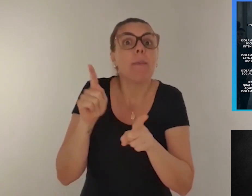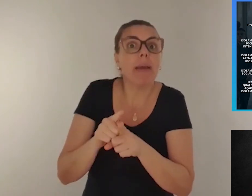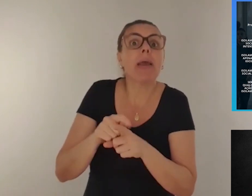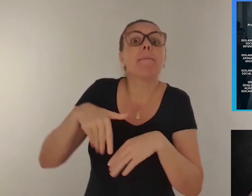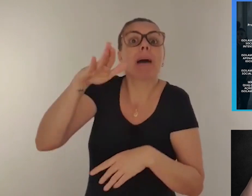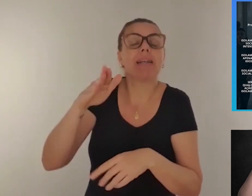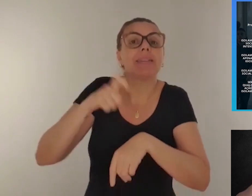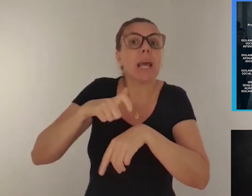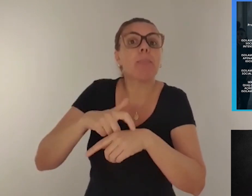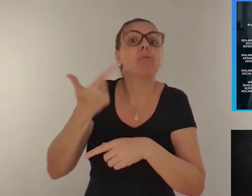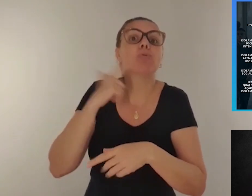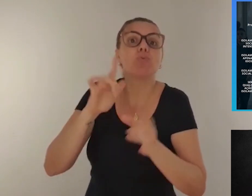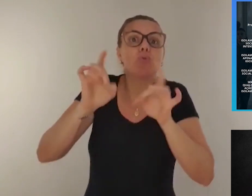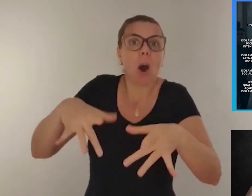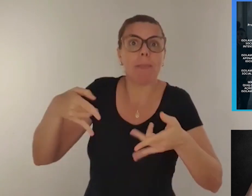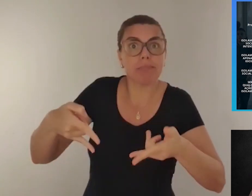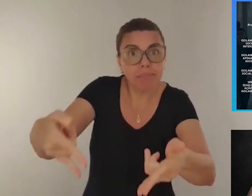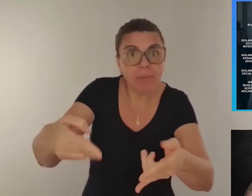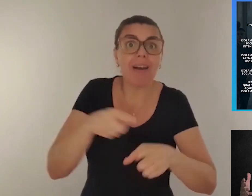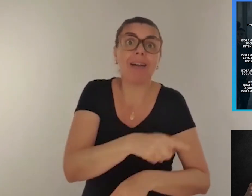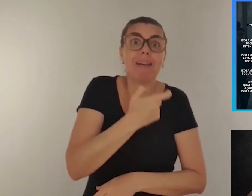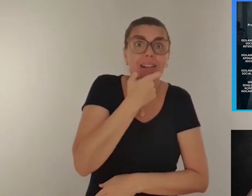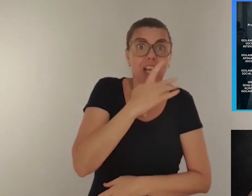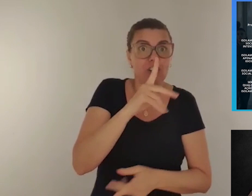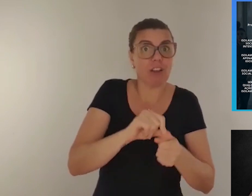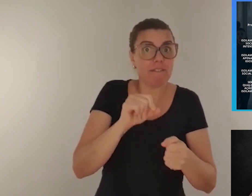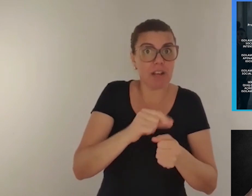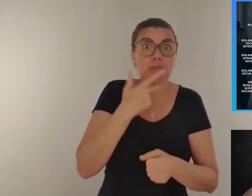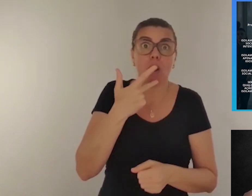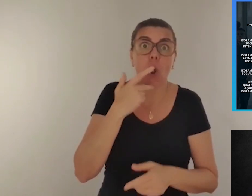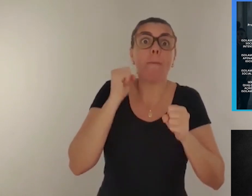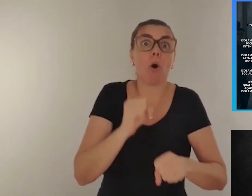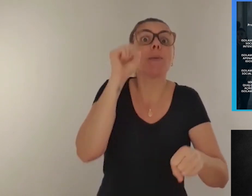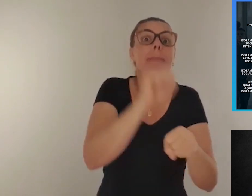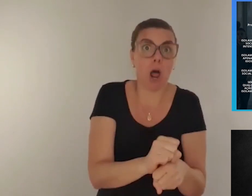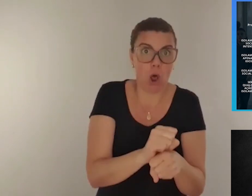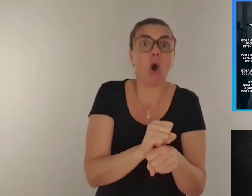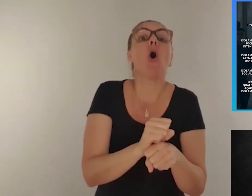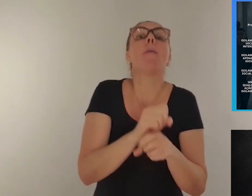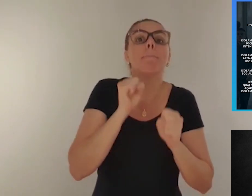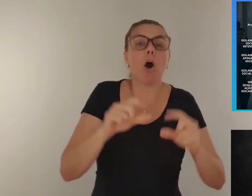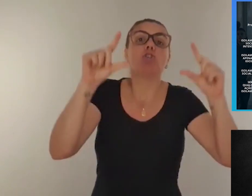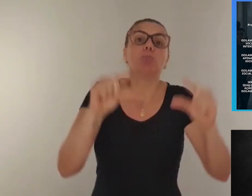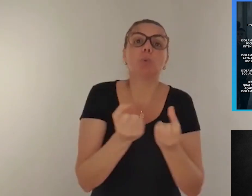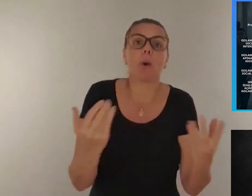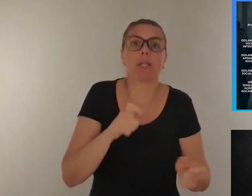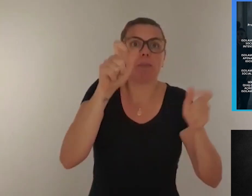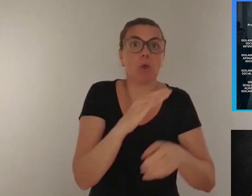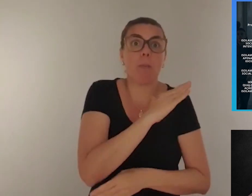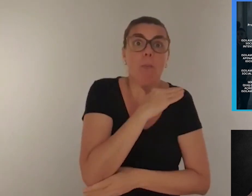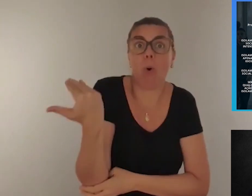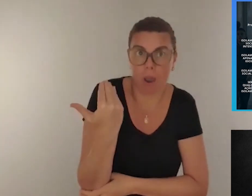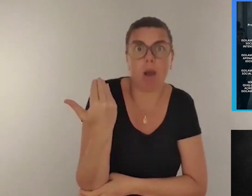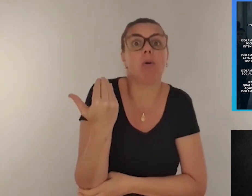é teste. Segundo essa nova análise, o aumento de leitos e as medidas de distanciamento que a Inglaterra, por exemplo, tomou, já podem ter sido